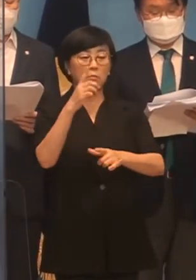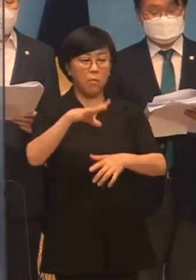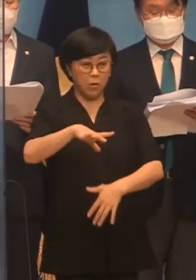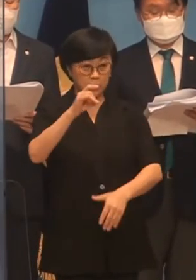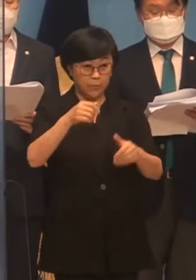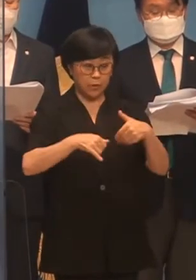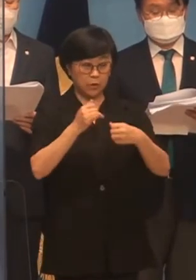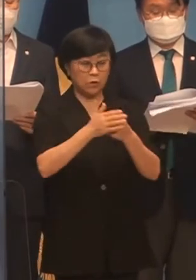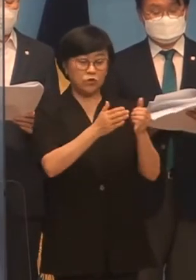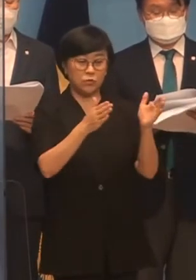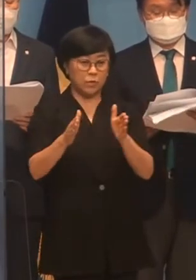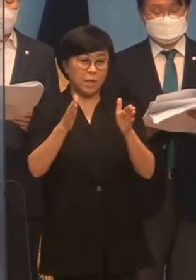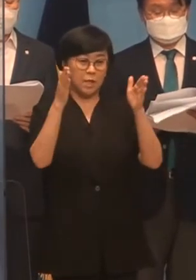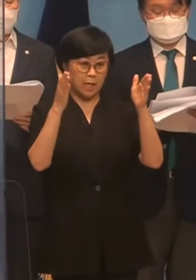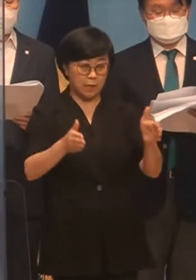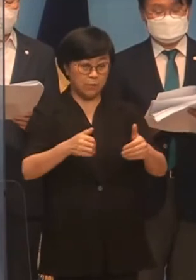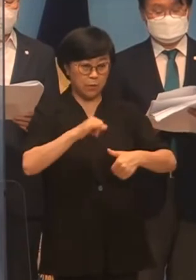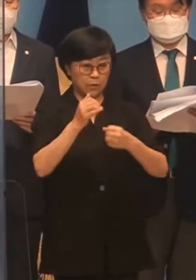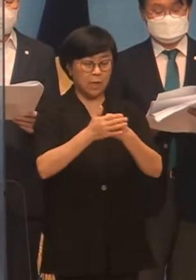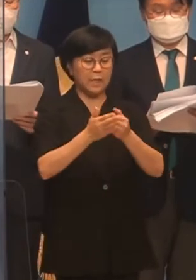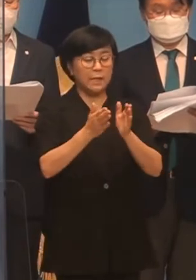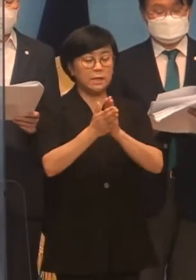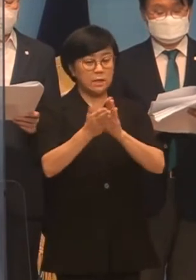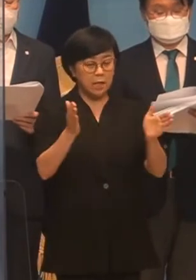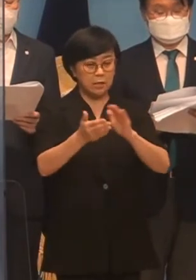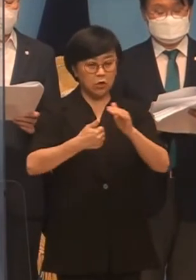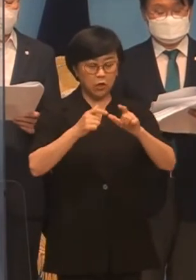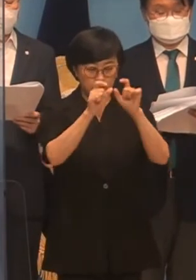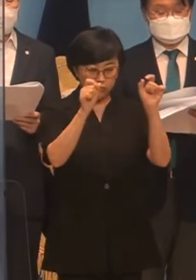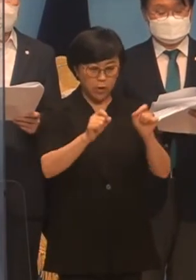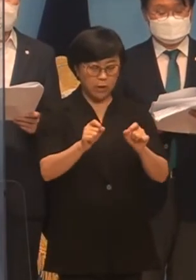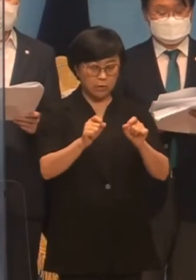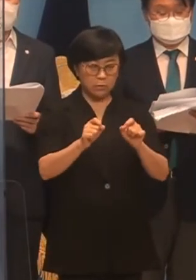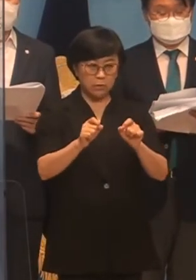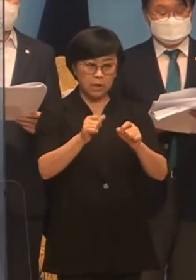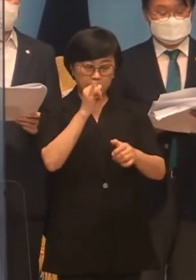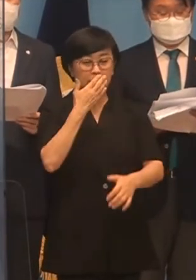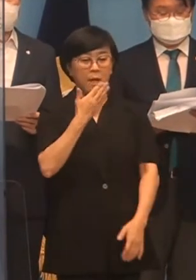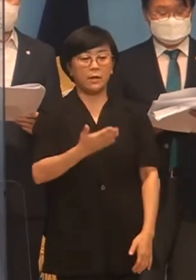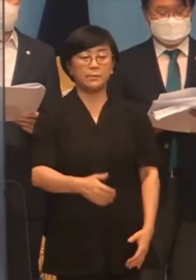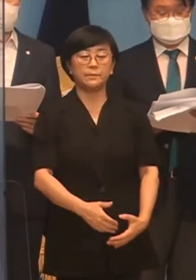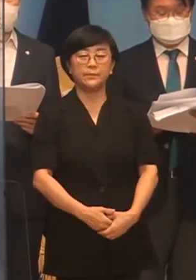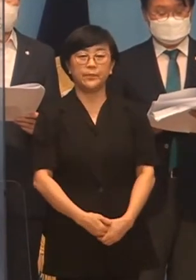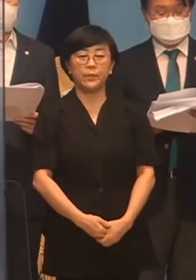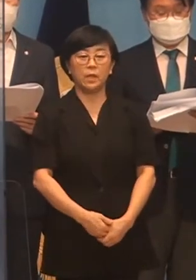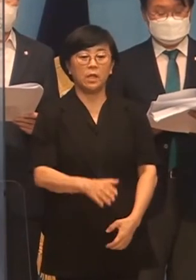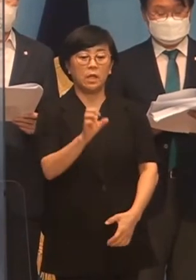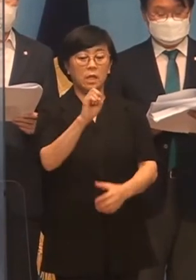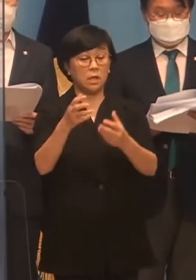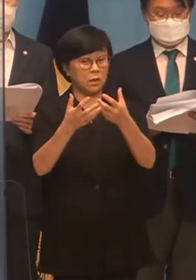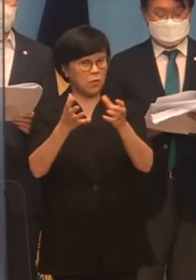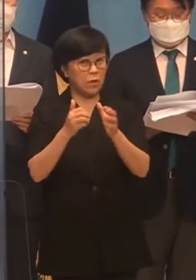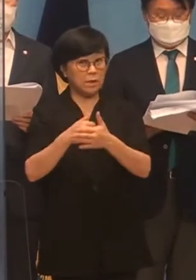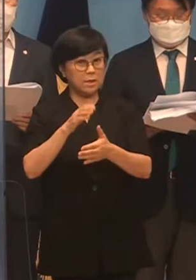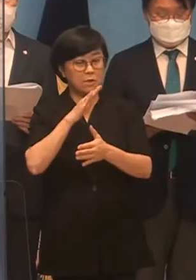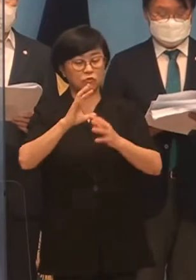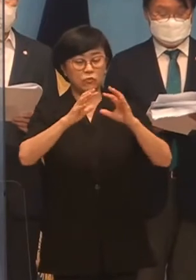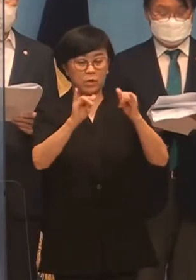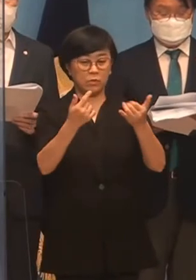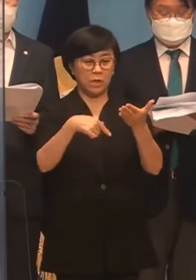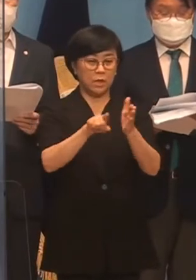하지만 준비기간이 필요하다면 시행에 앞서 유예기간을 두는 방안도 검토될 수 있습니다. 야당 또한 진정 국민을